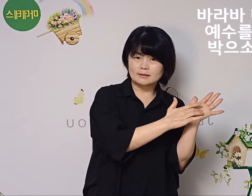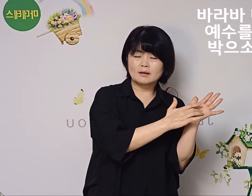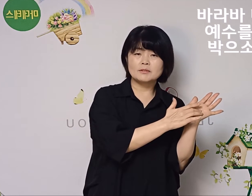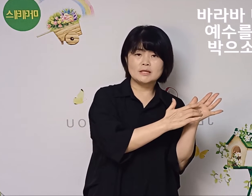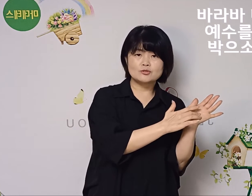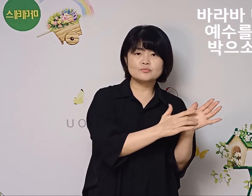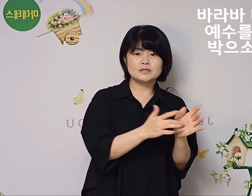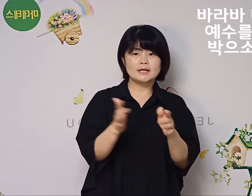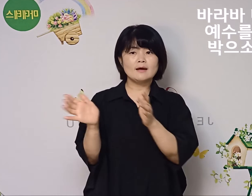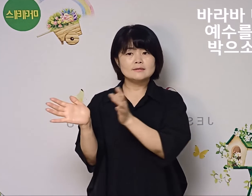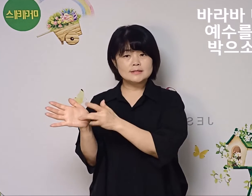하면 예수입니다.